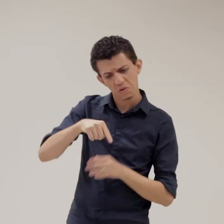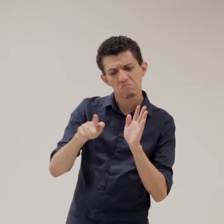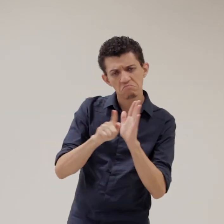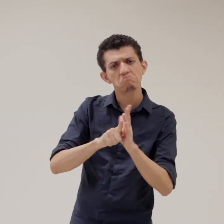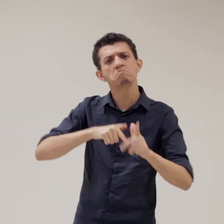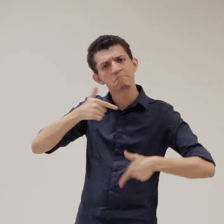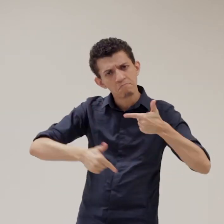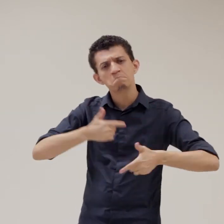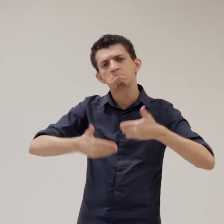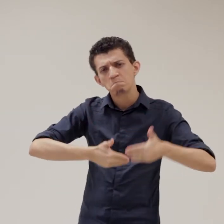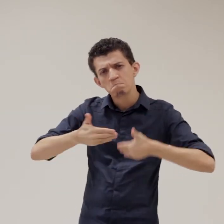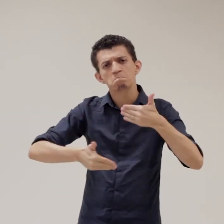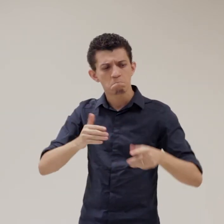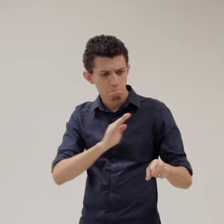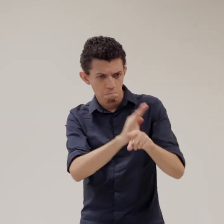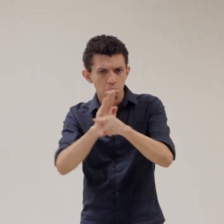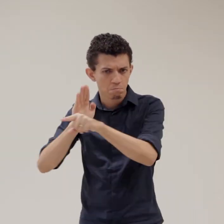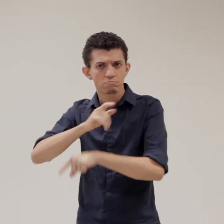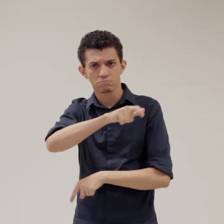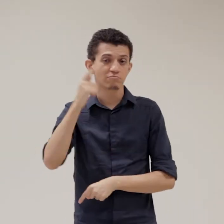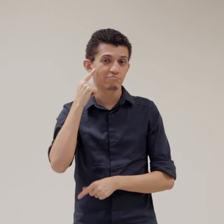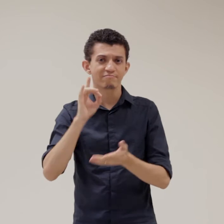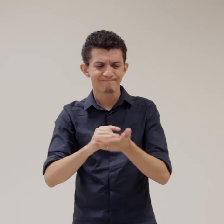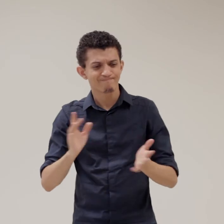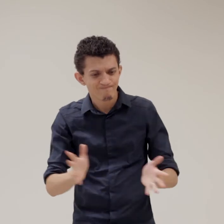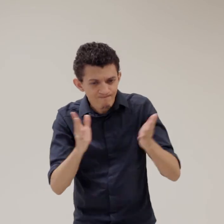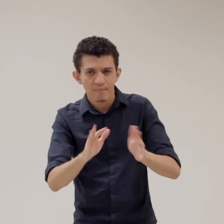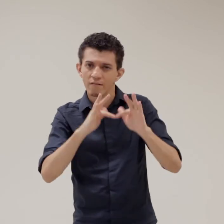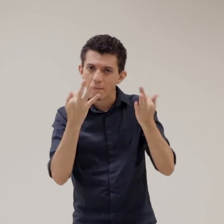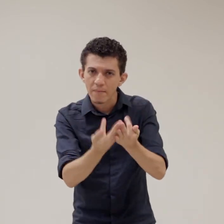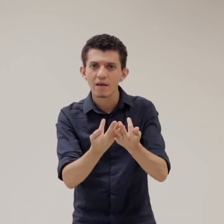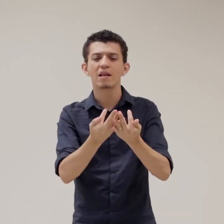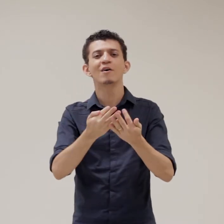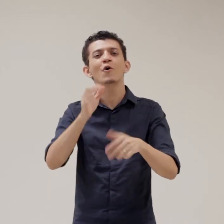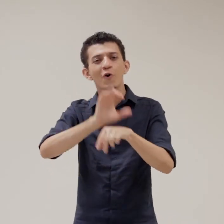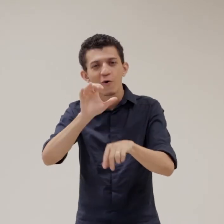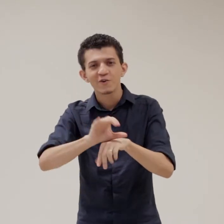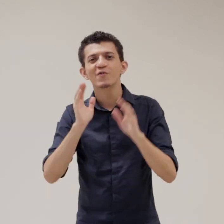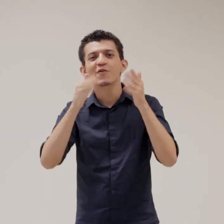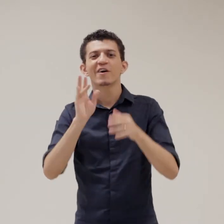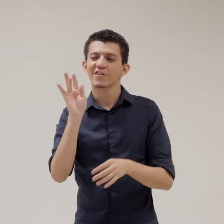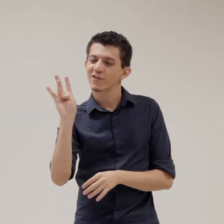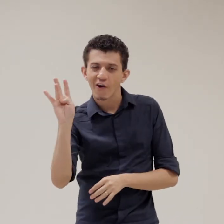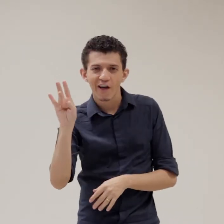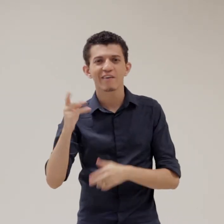na formação teológica. Desde o ano passado, temos investido na vida de 8 alunos surdos seminaristas que cursam o